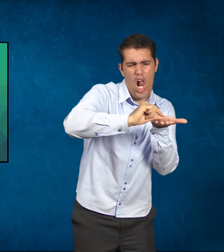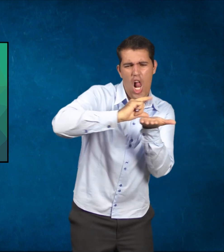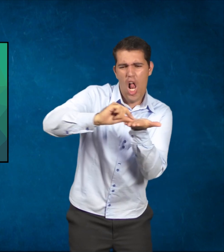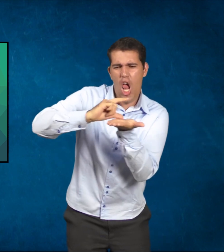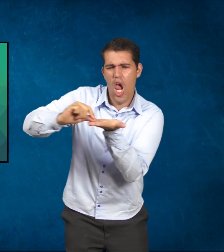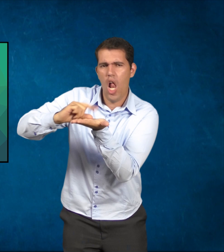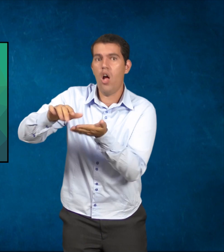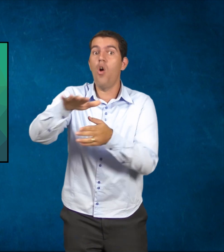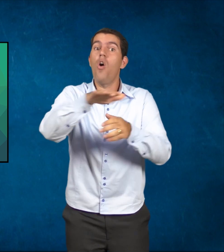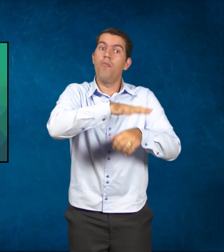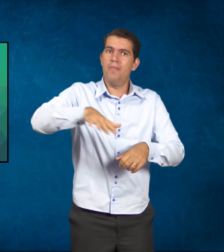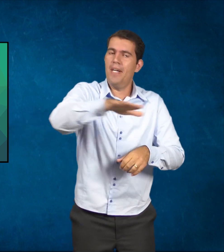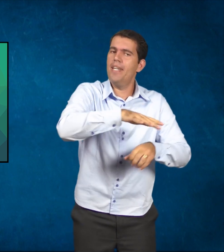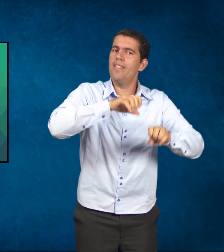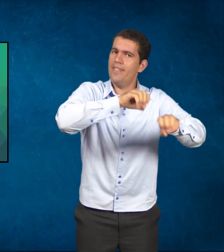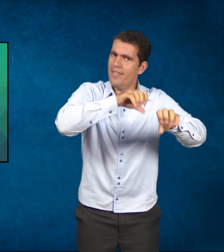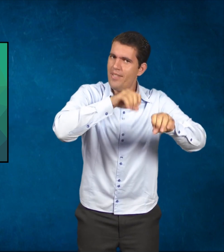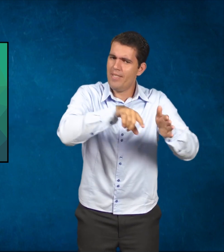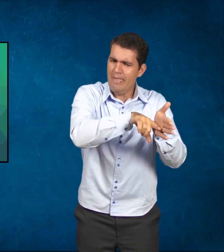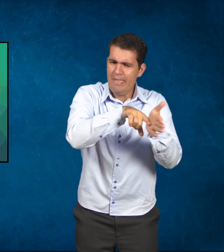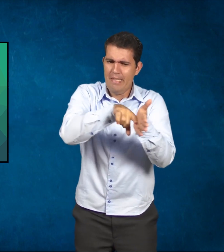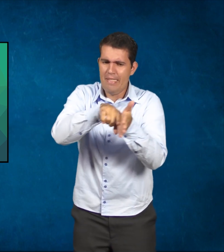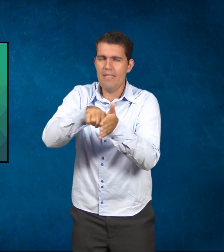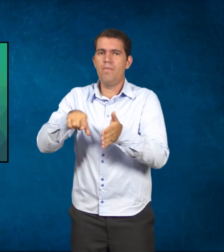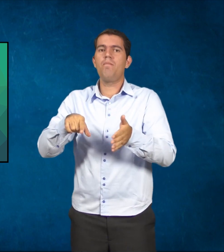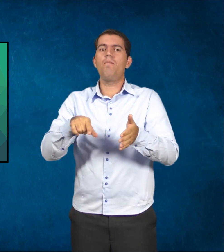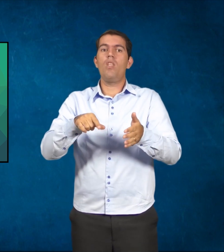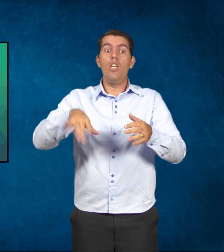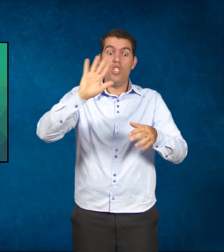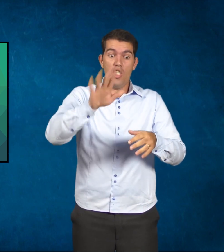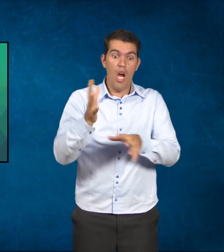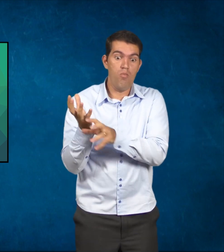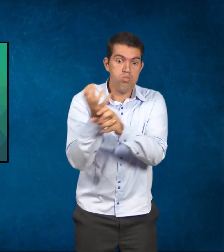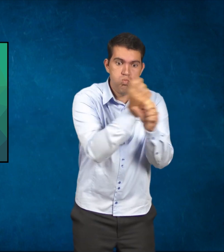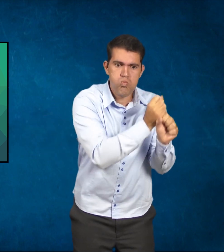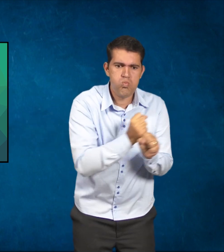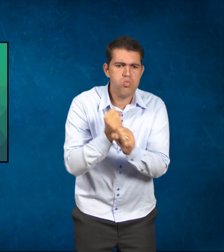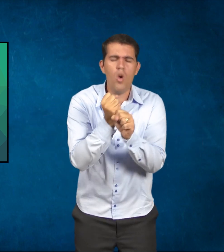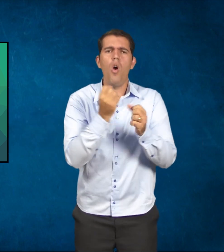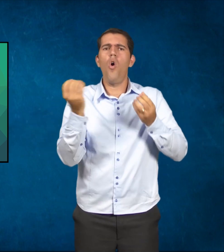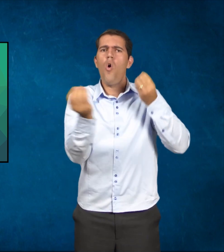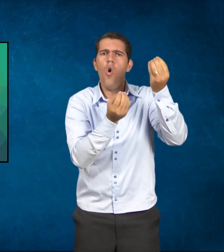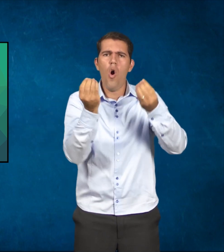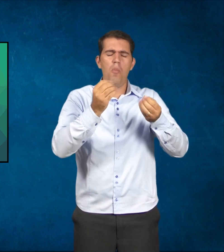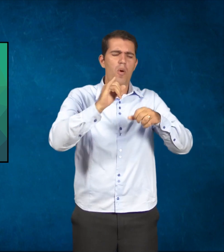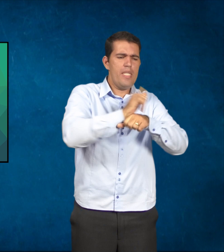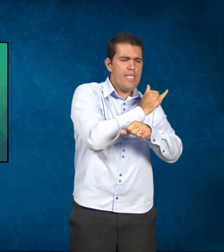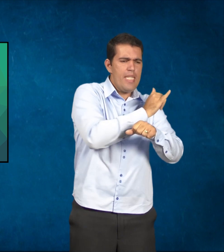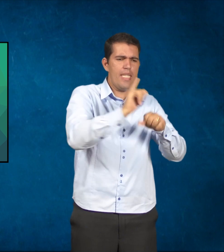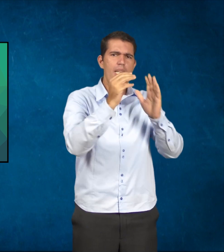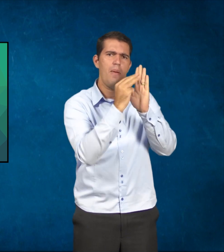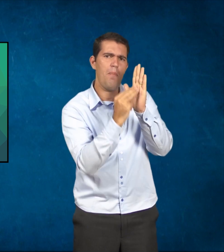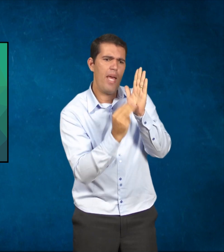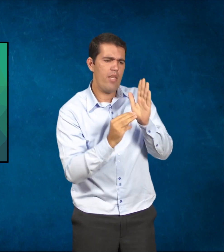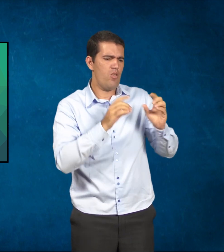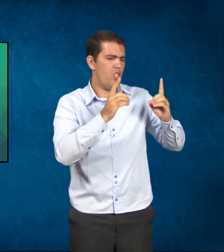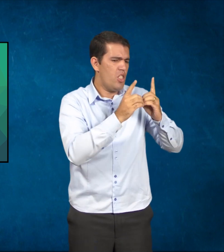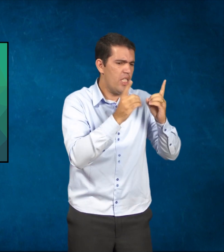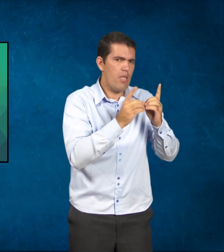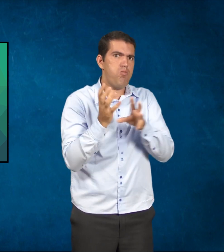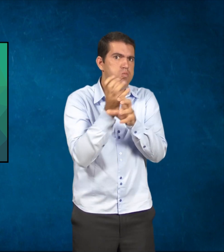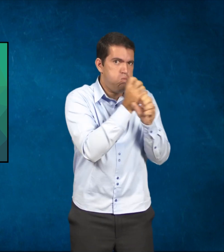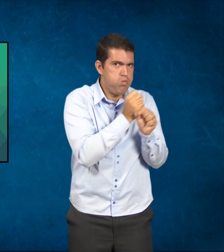de pesquisas em educação. Quantificaram o que seria tamanho do efeito das metodologias didáticas.